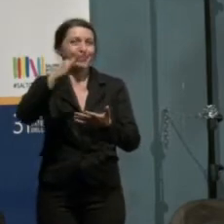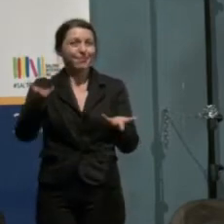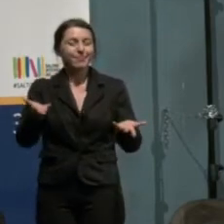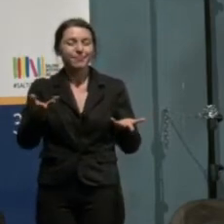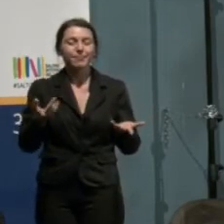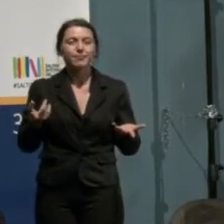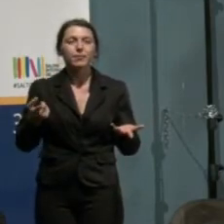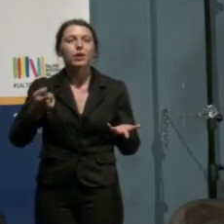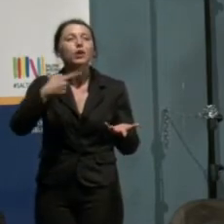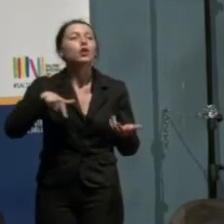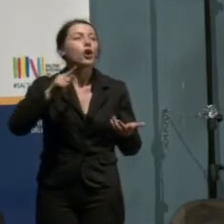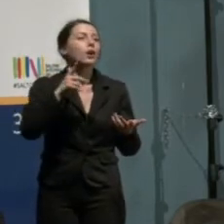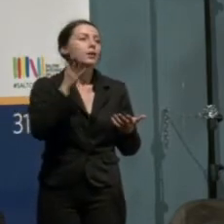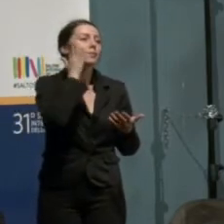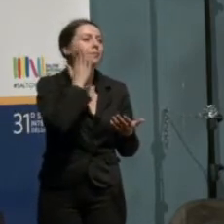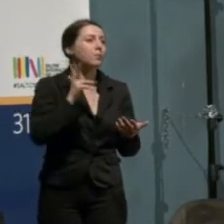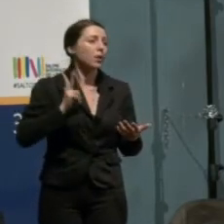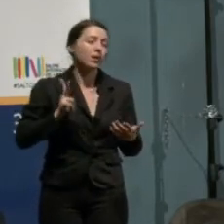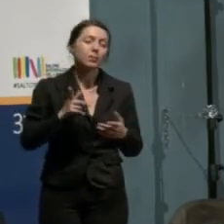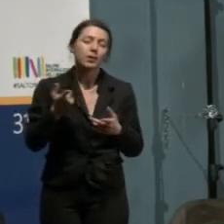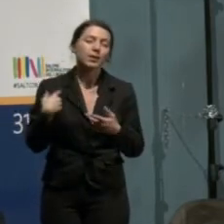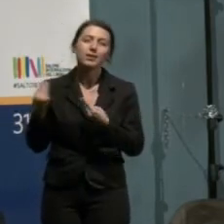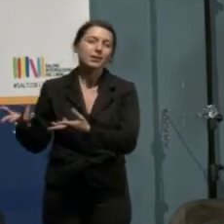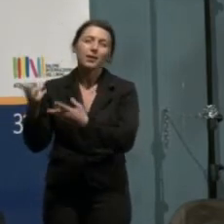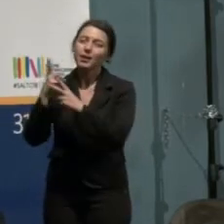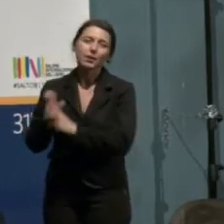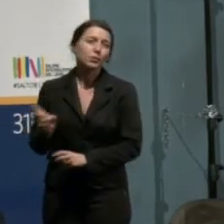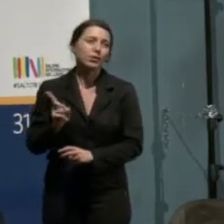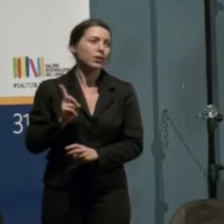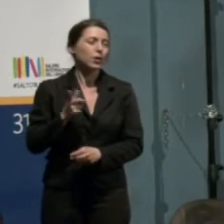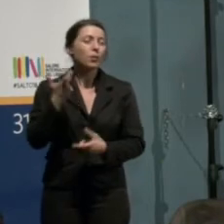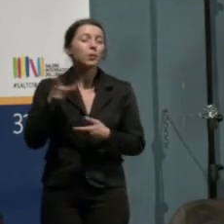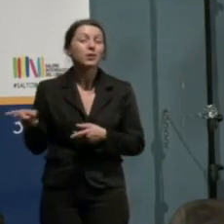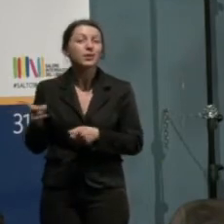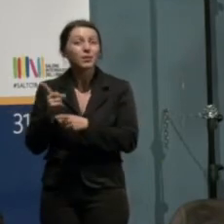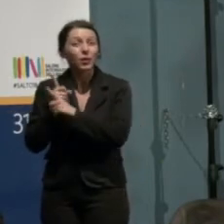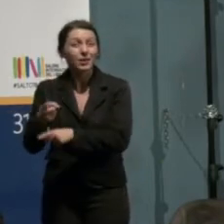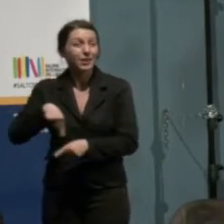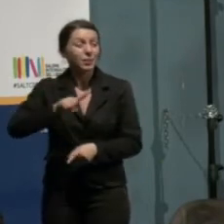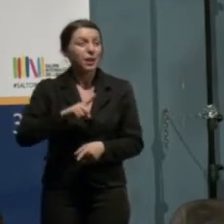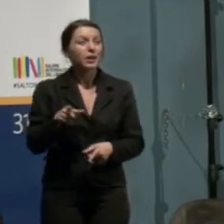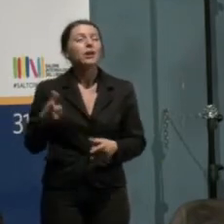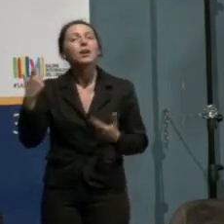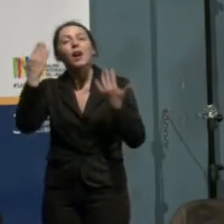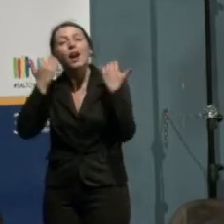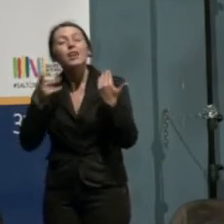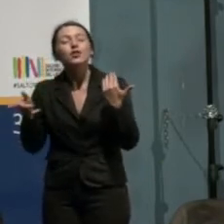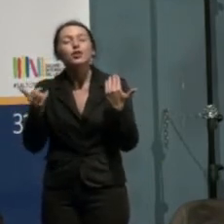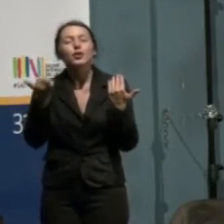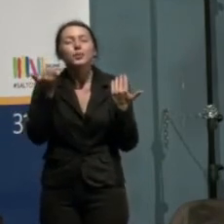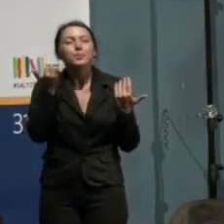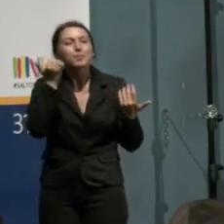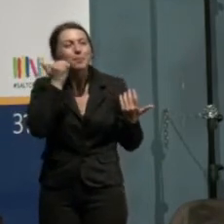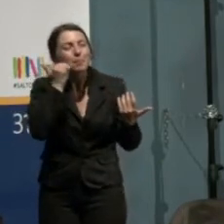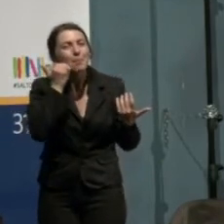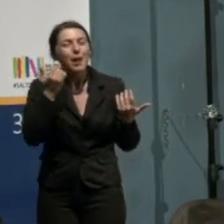siamo una buona speranza non deludiamoli perché dipendono veramente da noi perché in egitto le mamme chiedono a